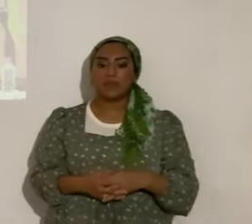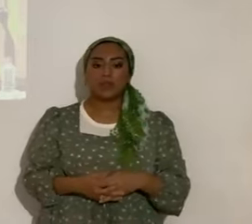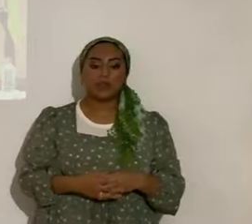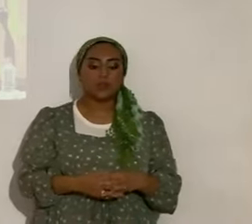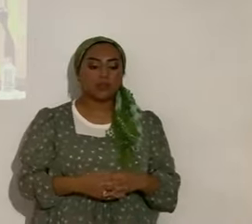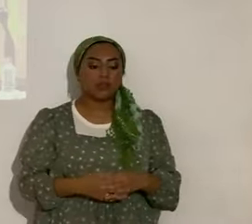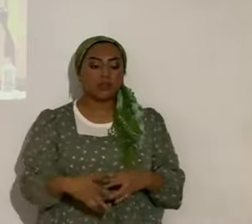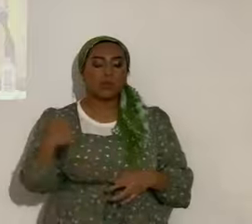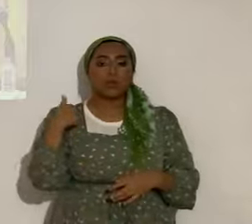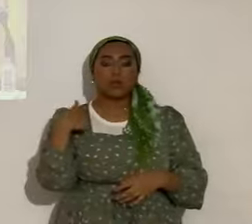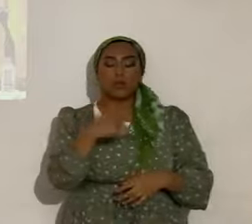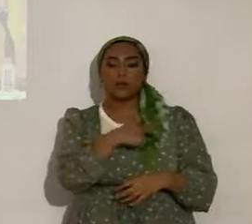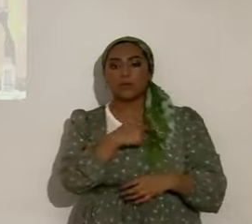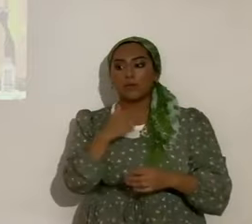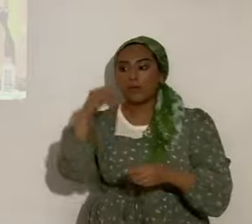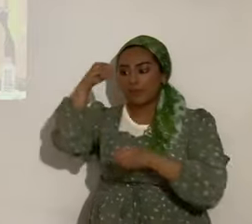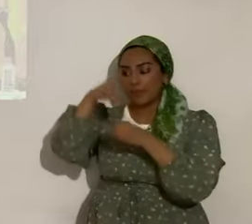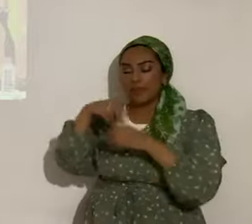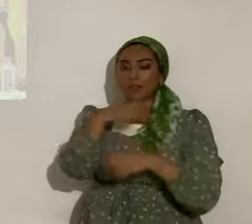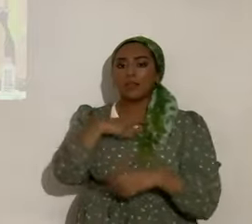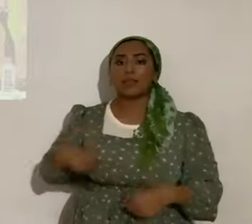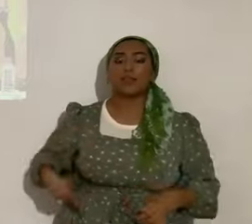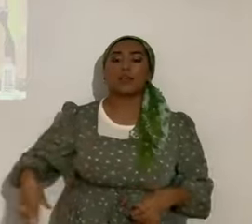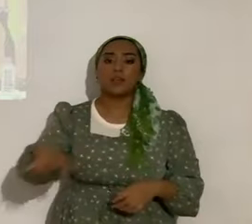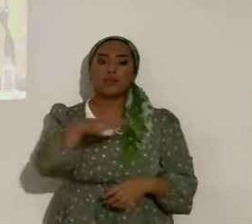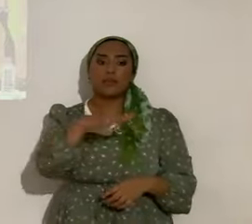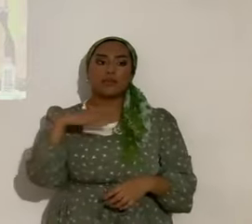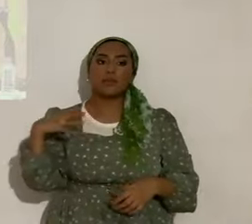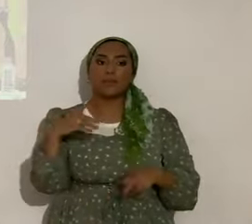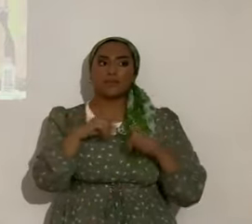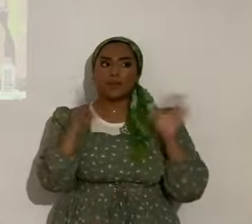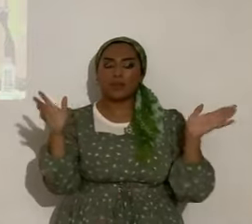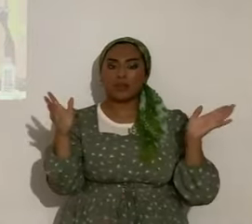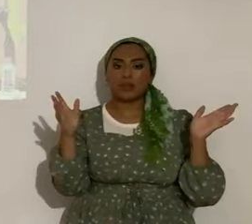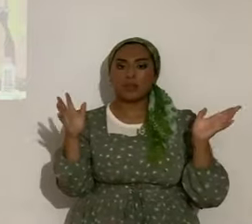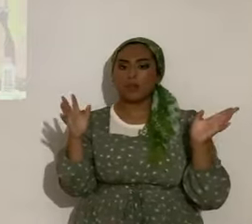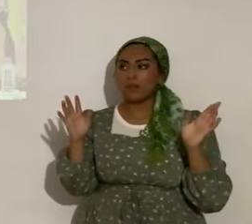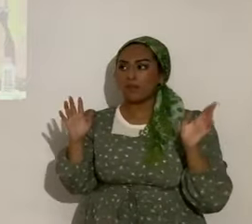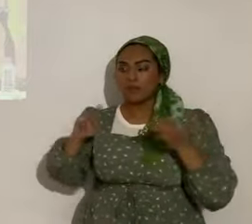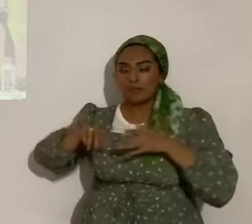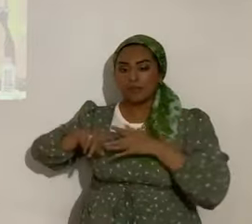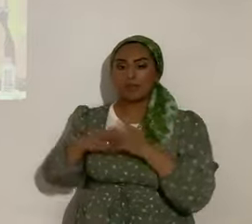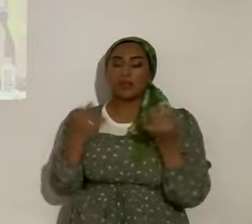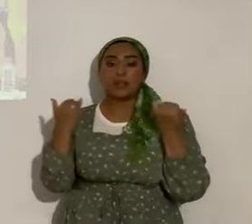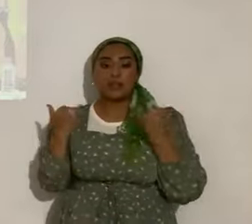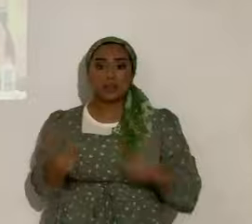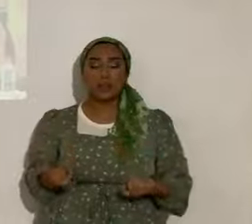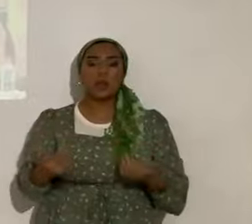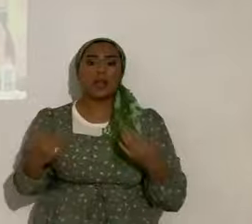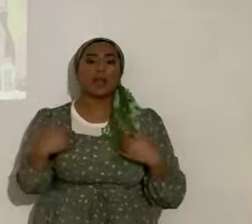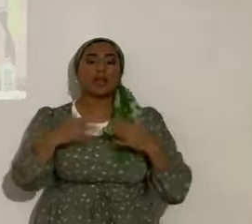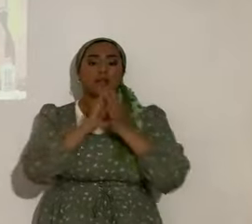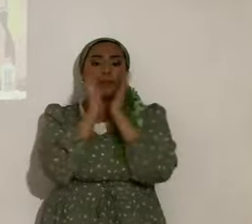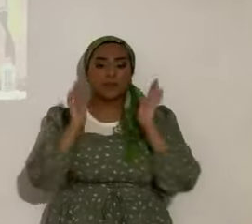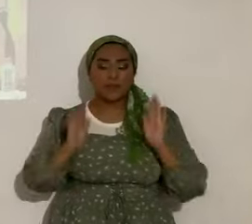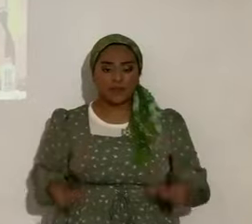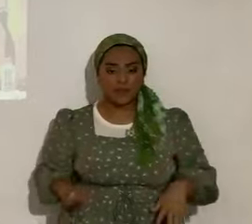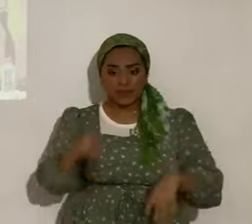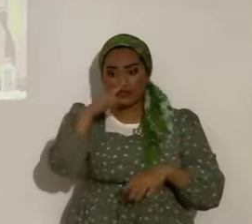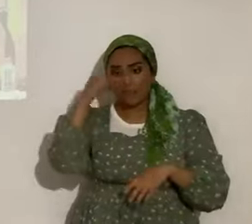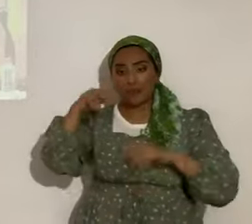no, nosotros heredamos el reino, pero desde ahora mismo tenés shalom, porque